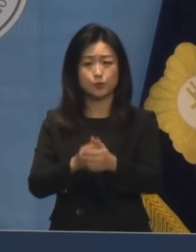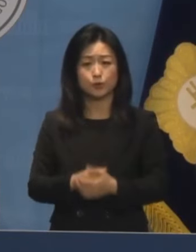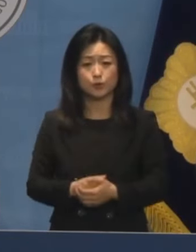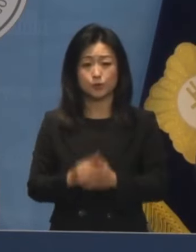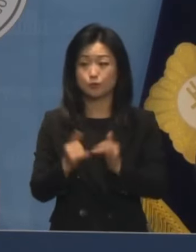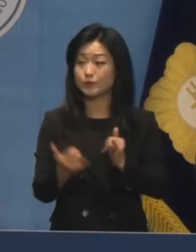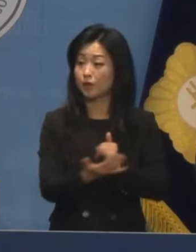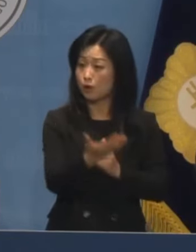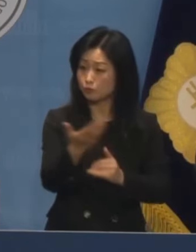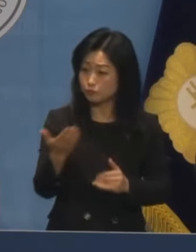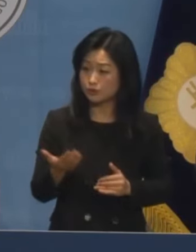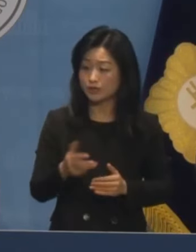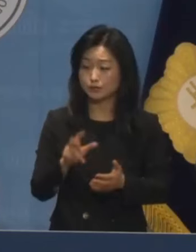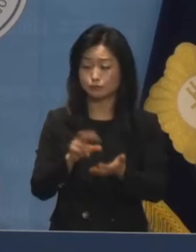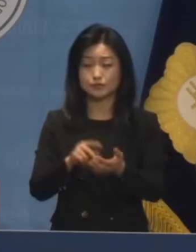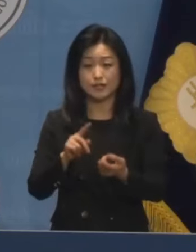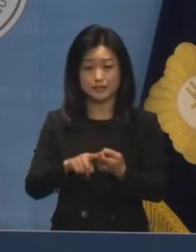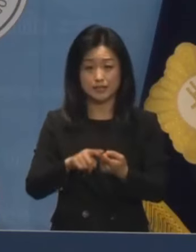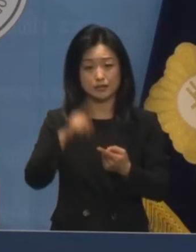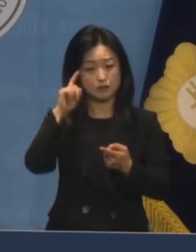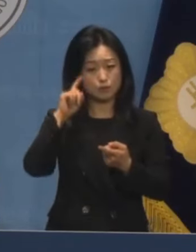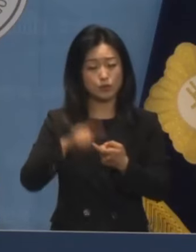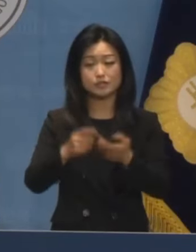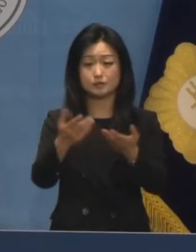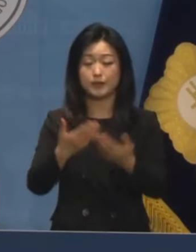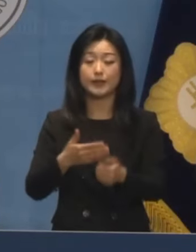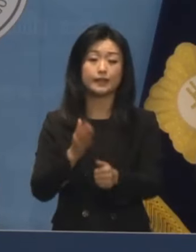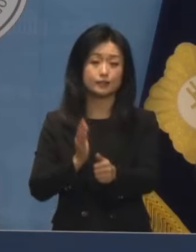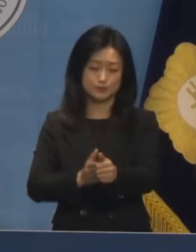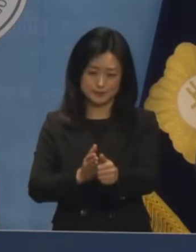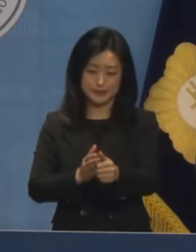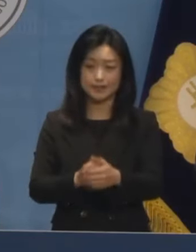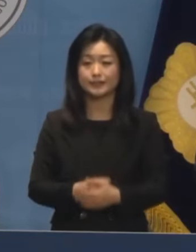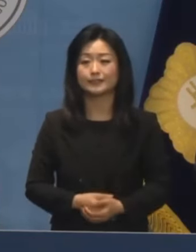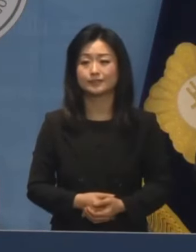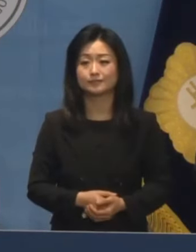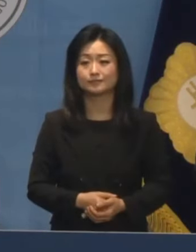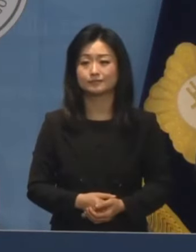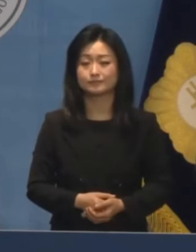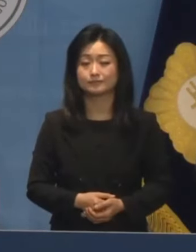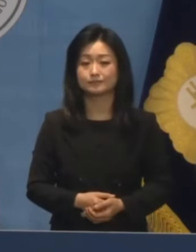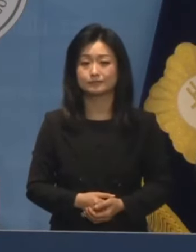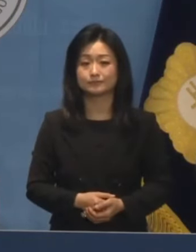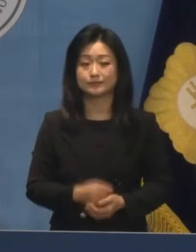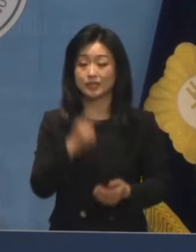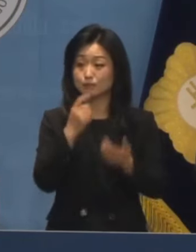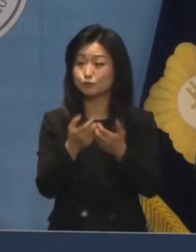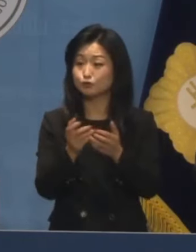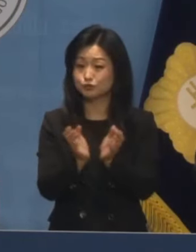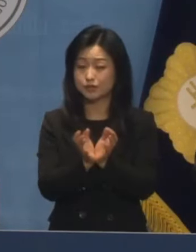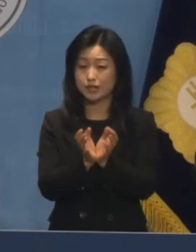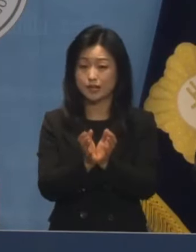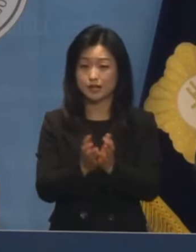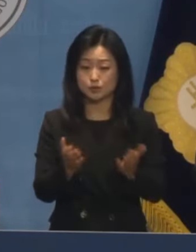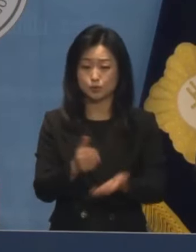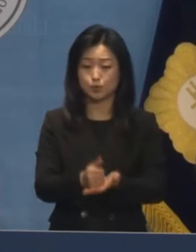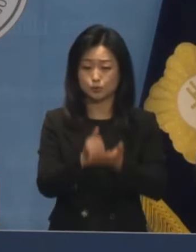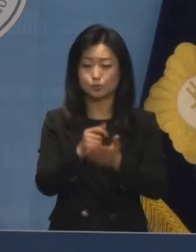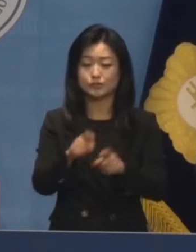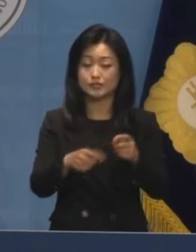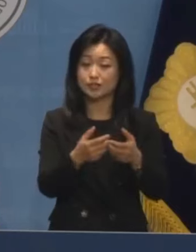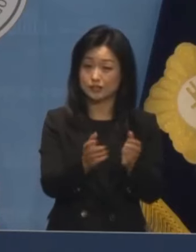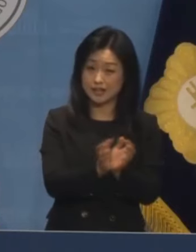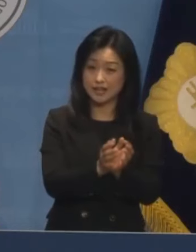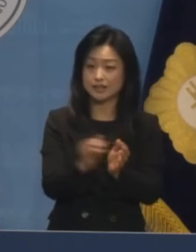여러분들께서도 도이 문제에 지속적으로 관심을 가져 주시길 부탁드립니다 어 더불어민주당 노동존중실천단